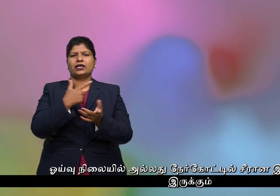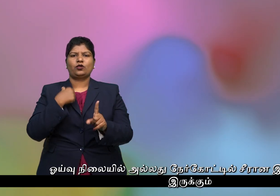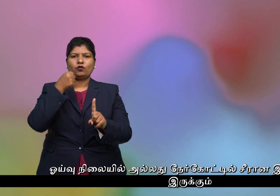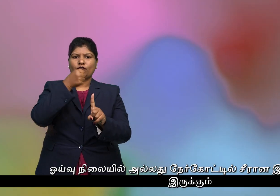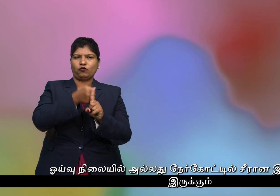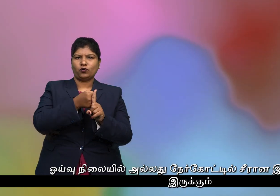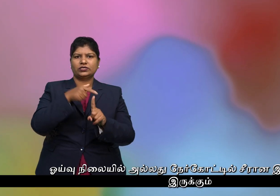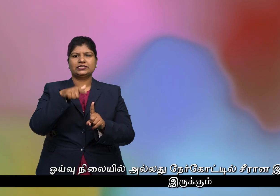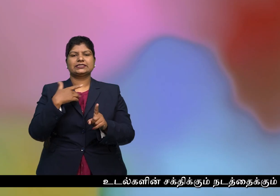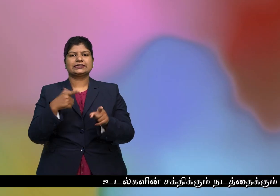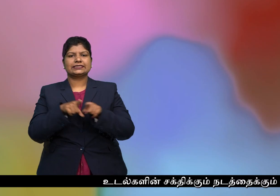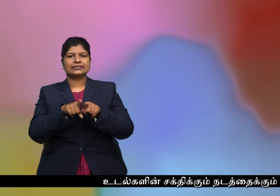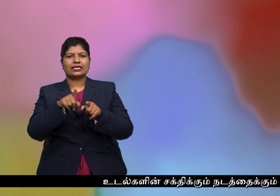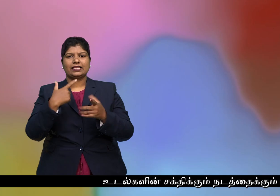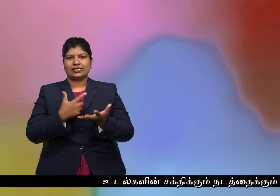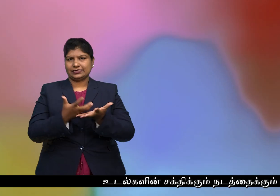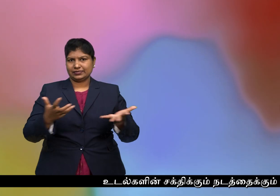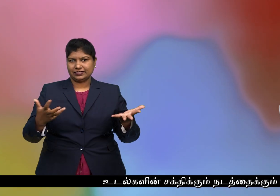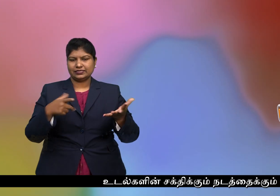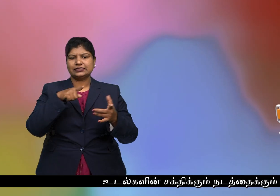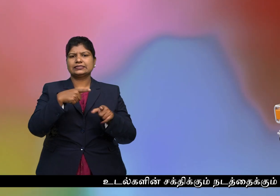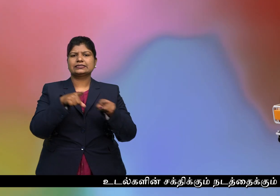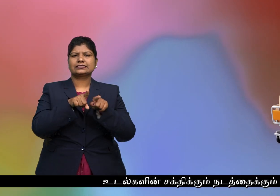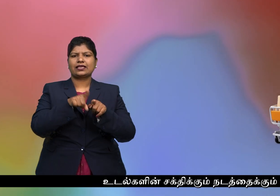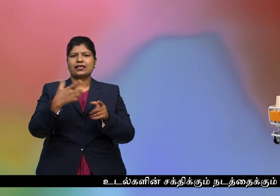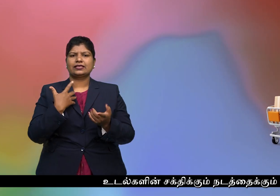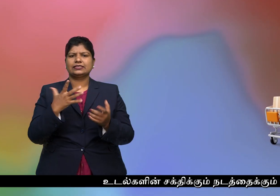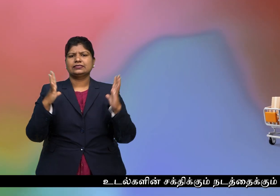இருக்கும் உடல்களின் விசைக்கும் நடத்தைக்கும்